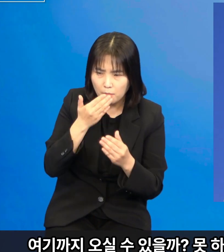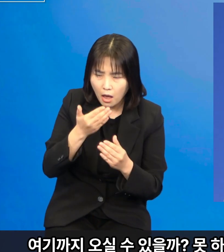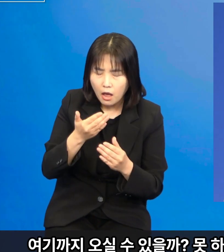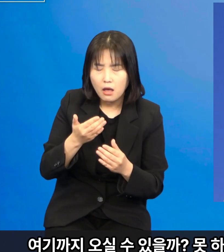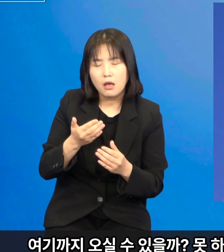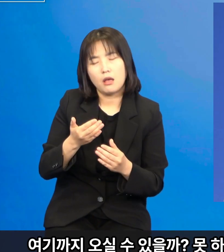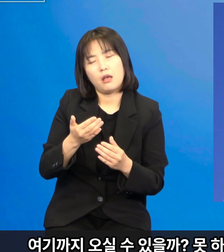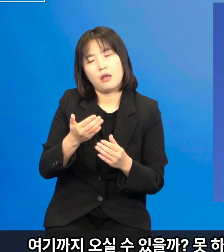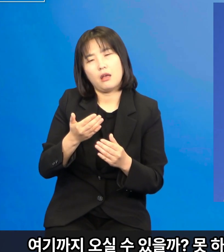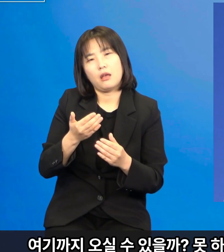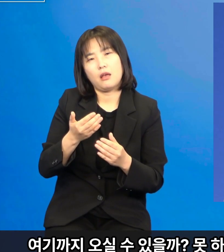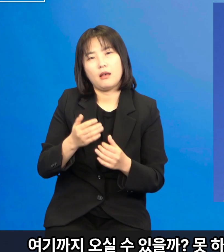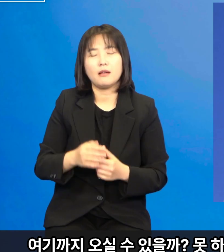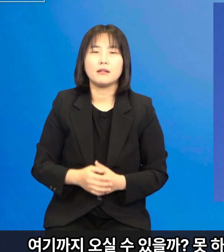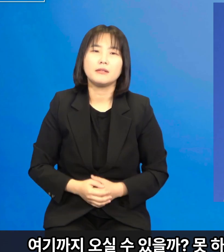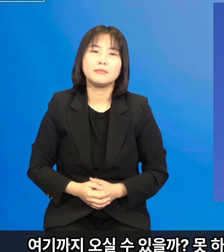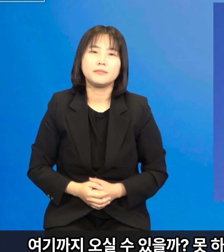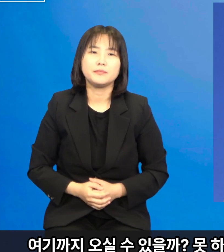수 있을까?